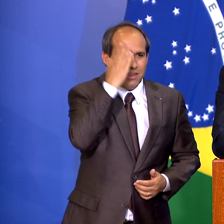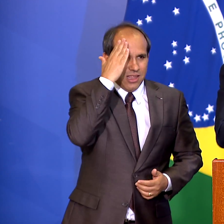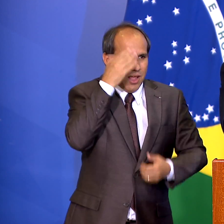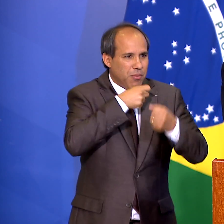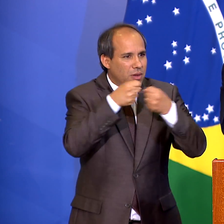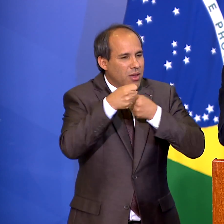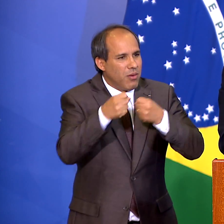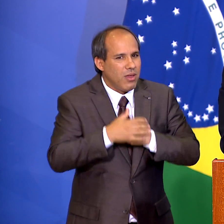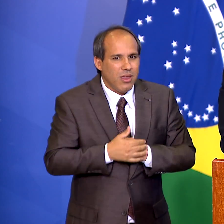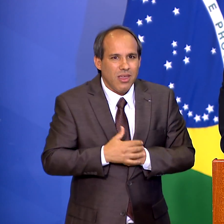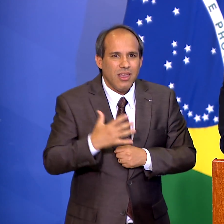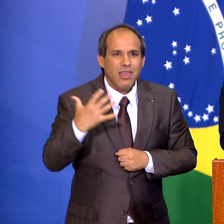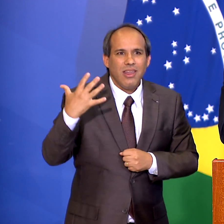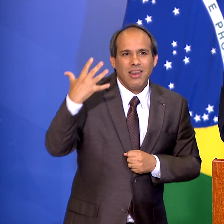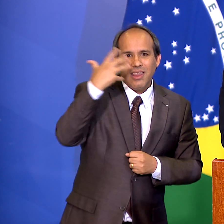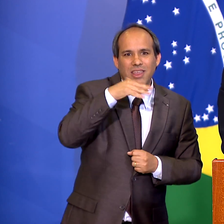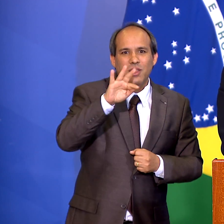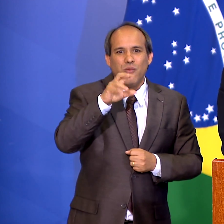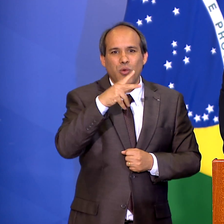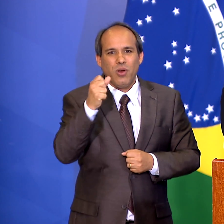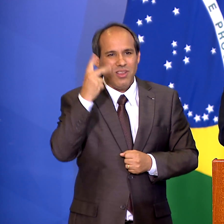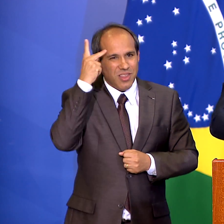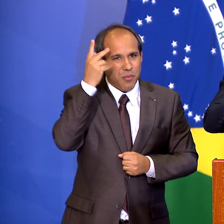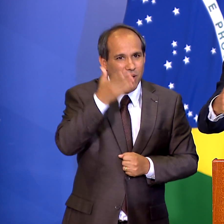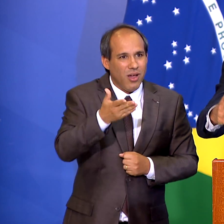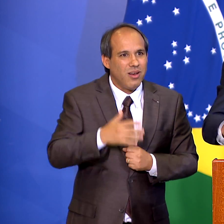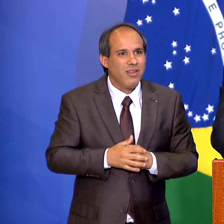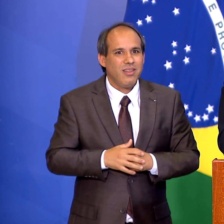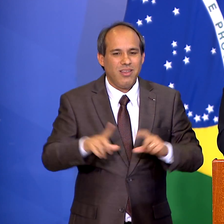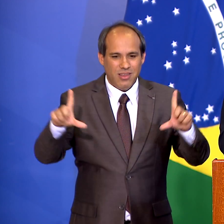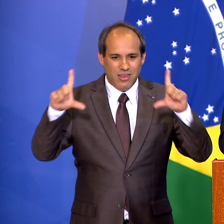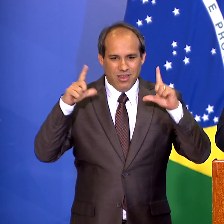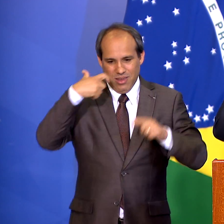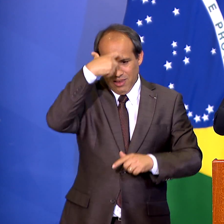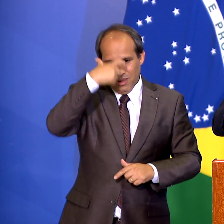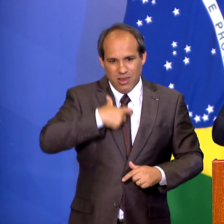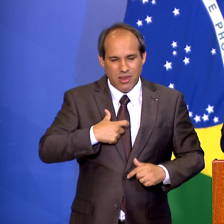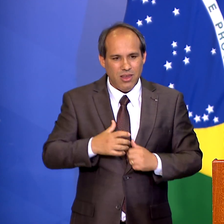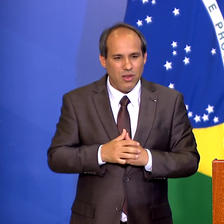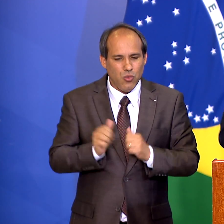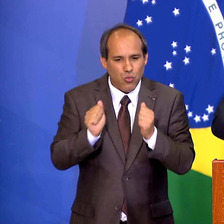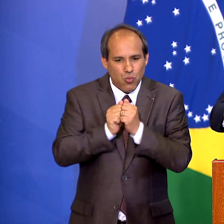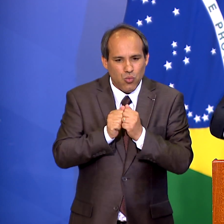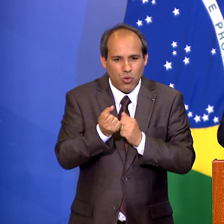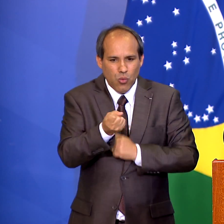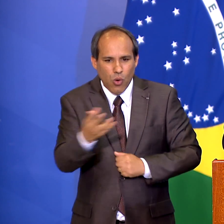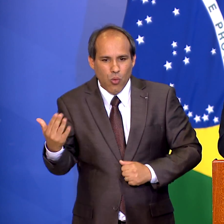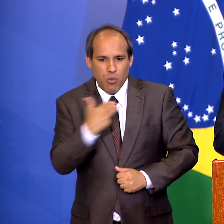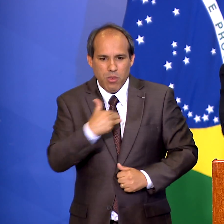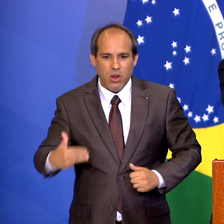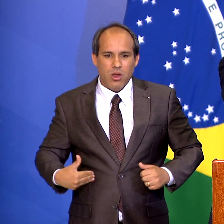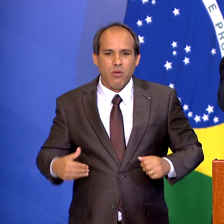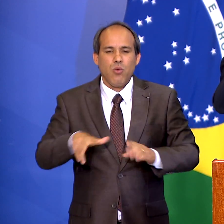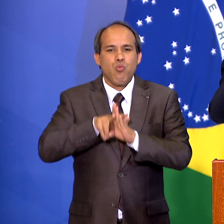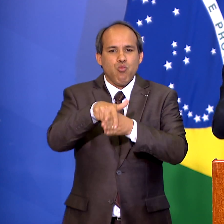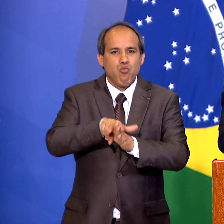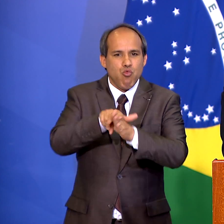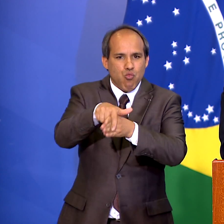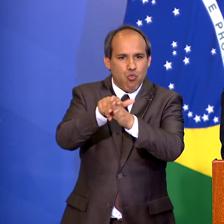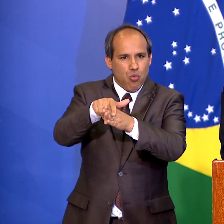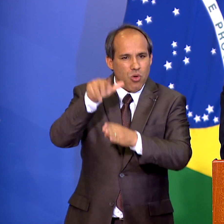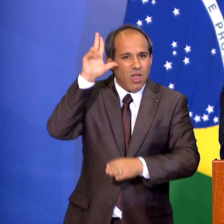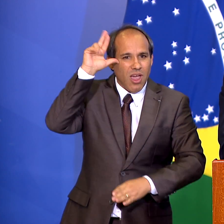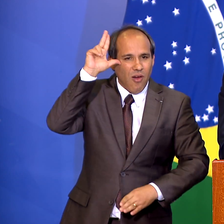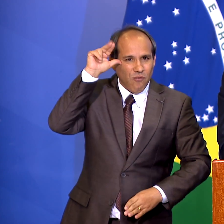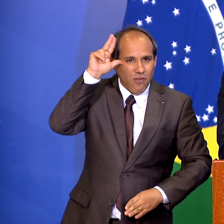uma fotografia linda, não sei se foi na Folha, no estado de São Paulo, eu montado junto com alguns ministros, né, com um cavalo, embaixo